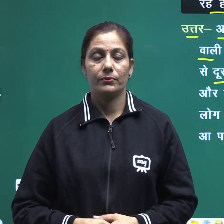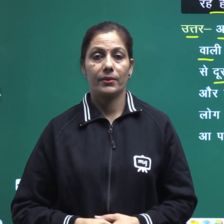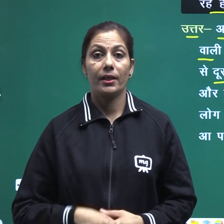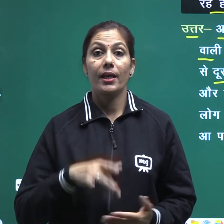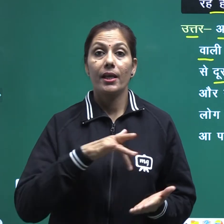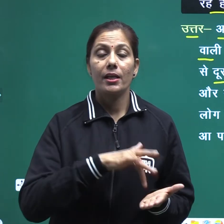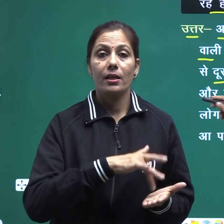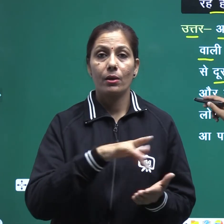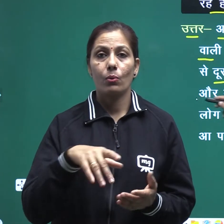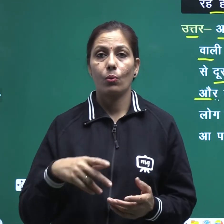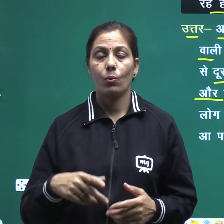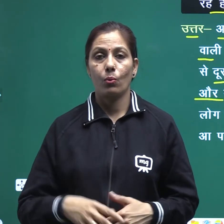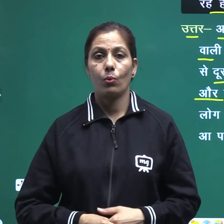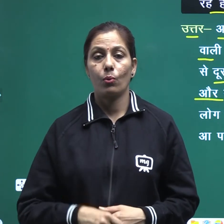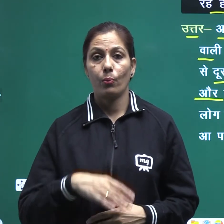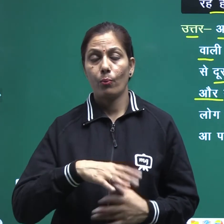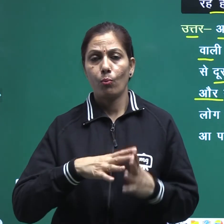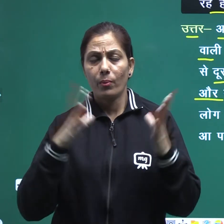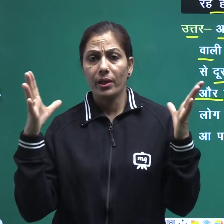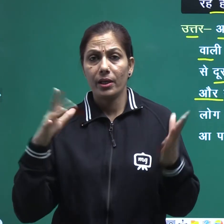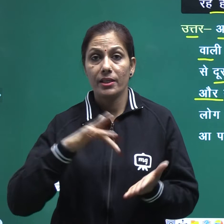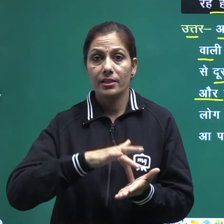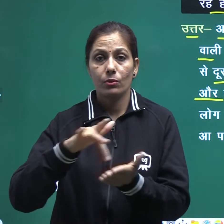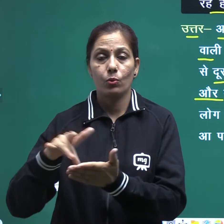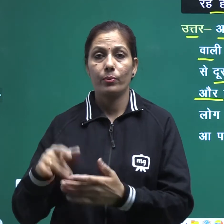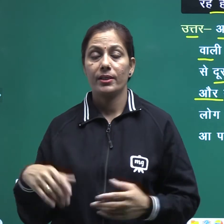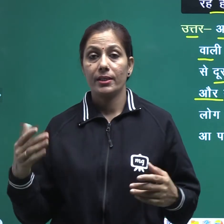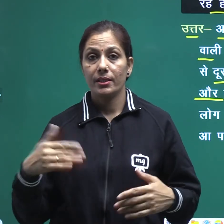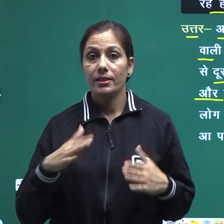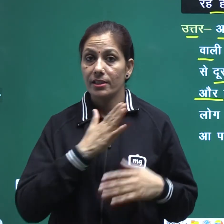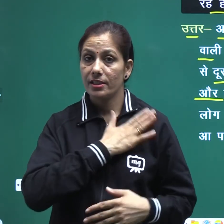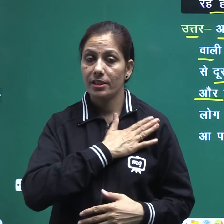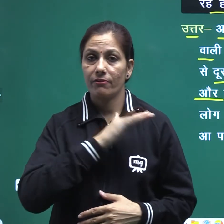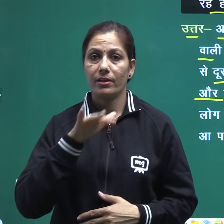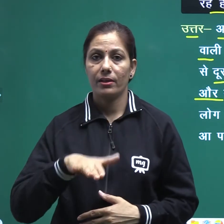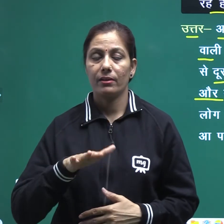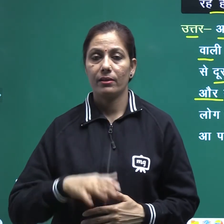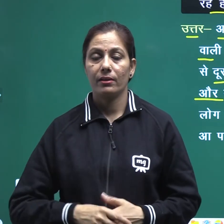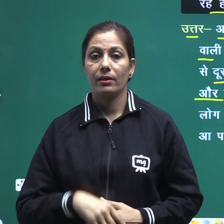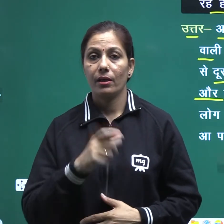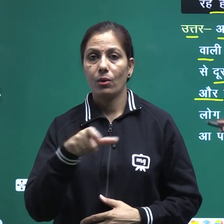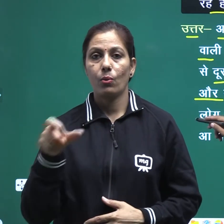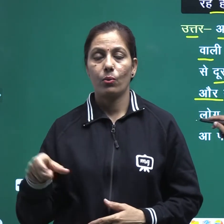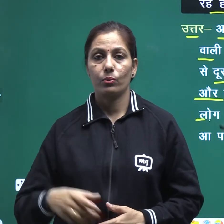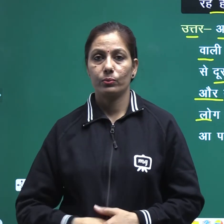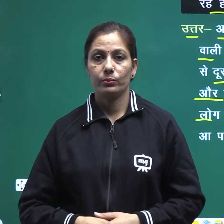में में में जीने वाले कुछ लोग